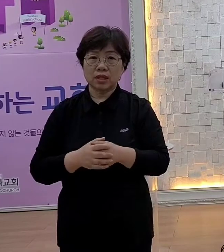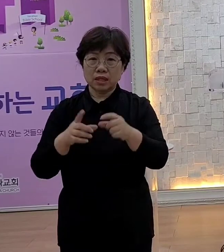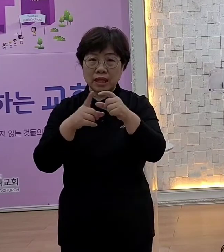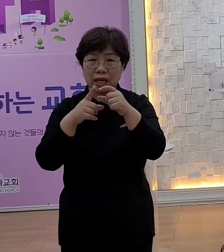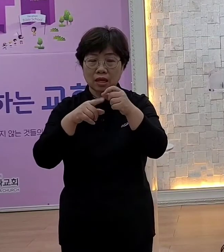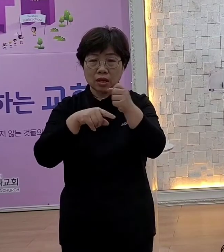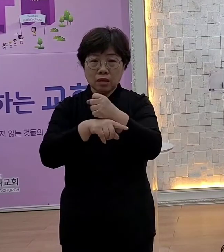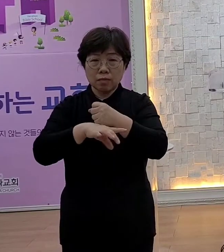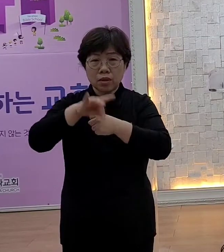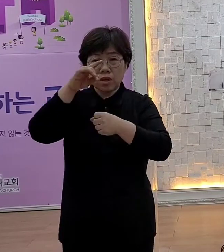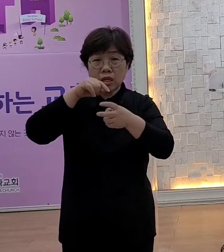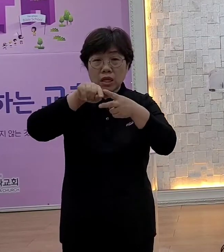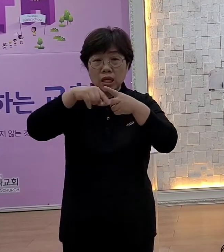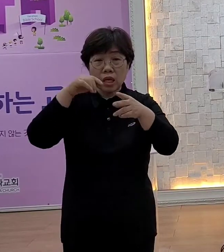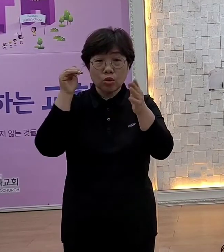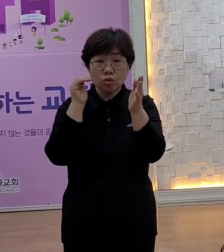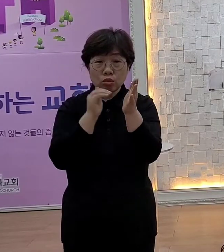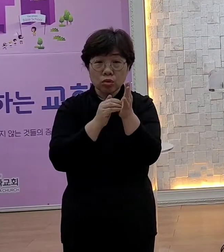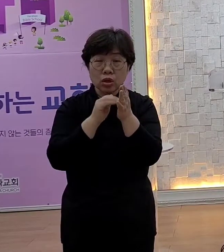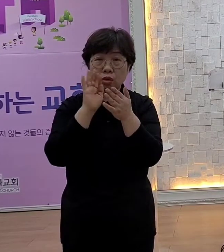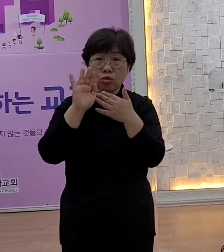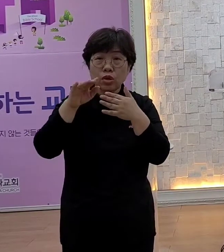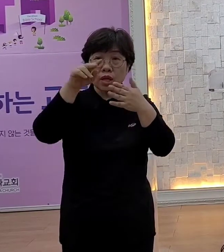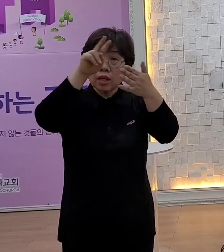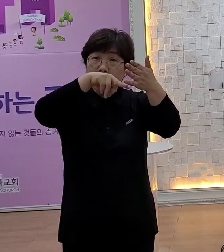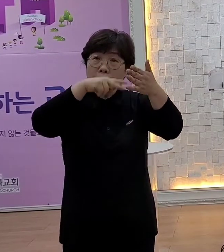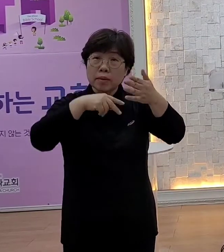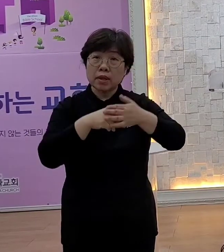주민들이 지금